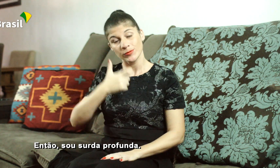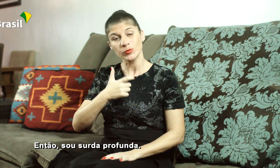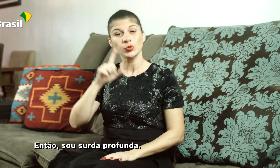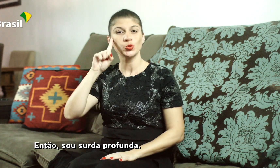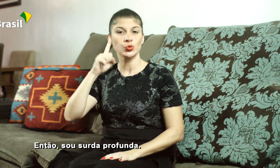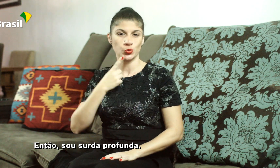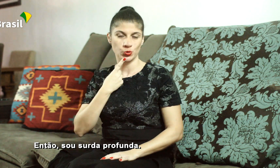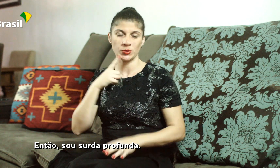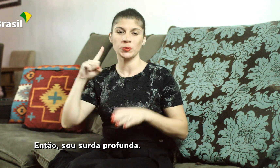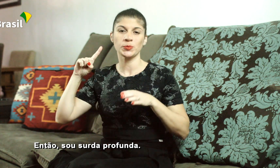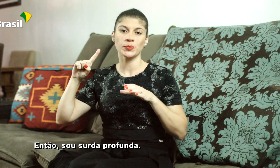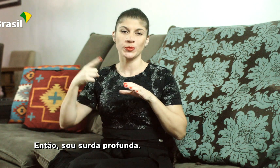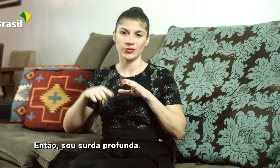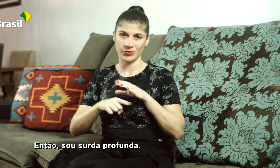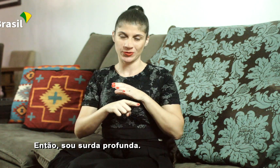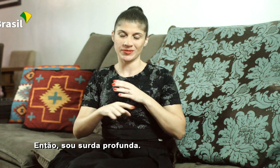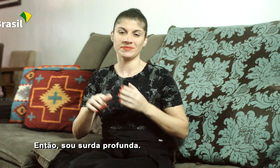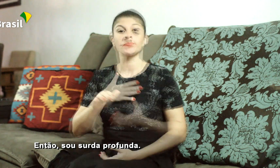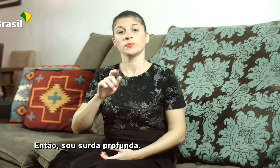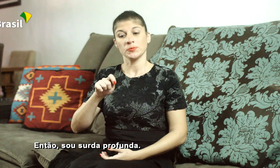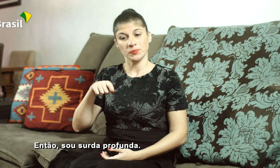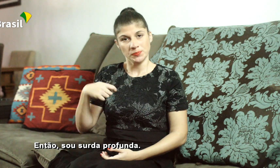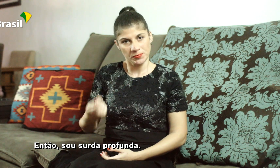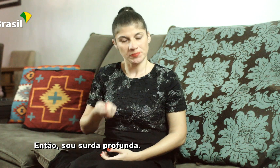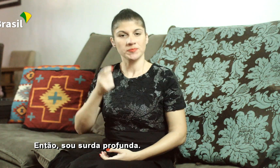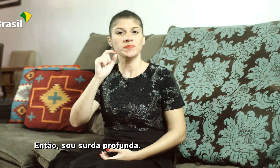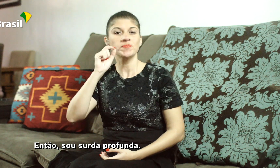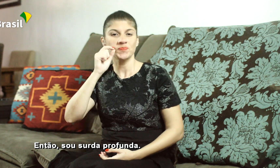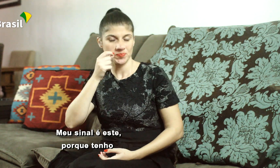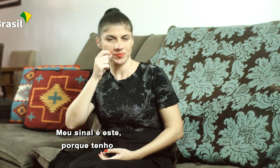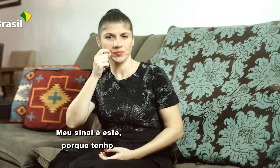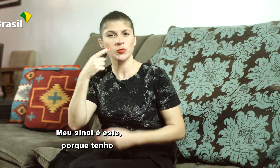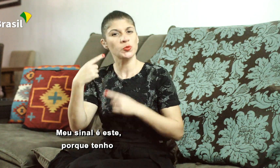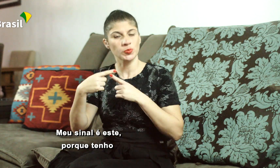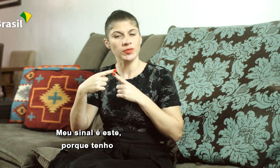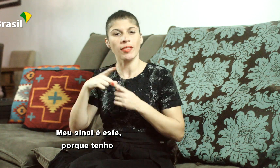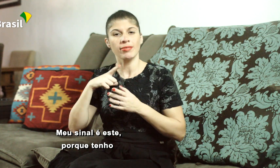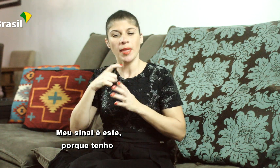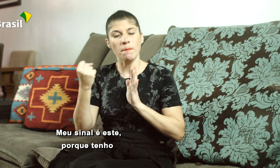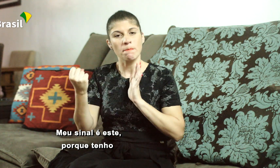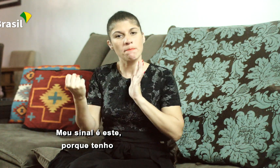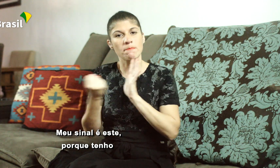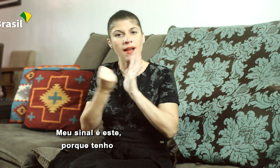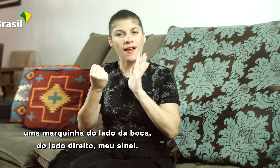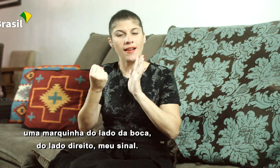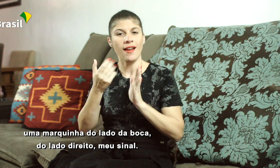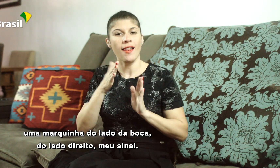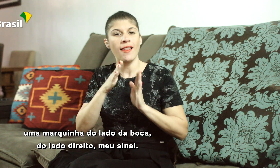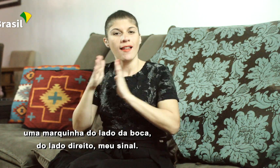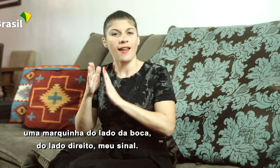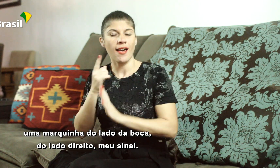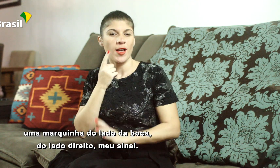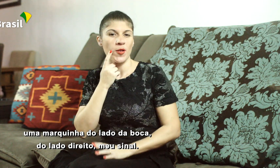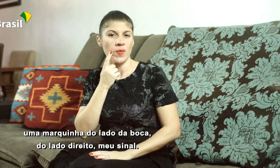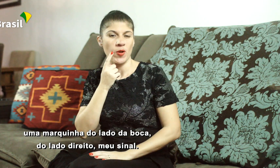Então, sou surda profunda. Meu sinal é este, porque tem uma marquinha do lado da